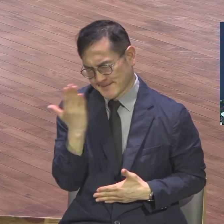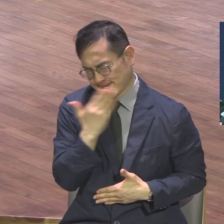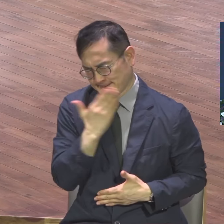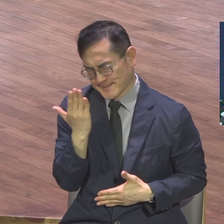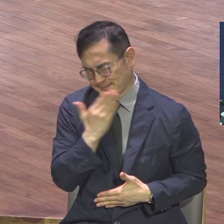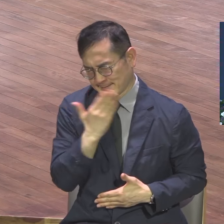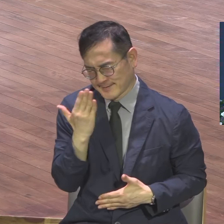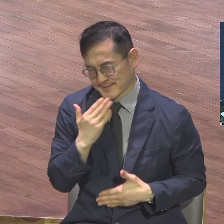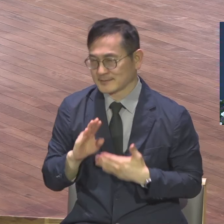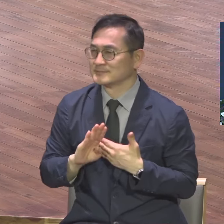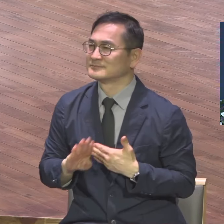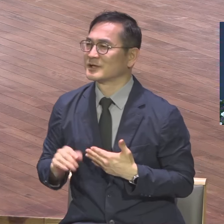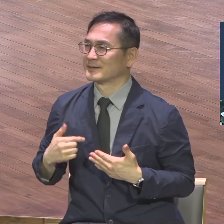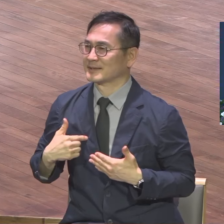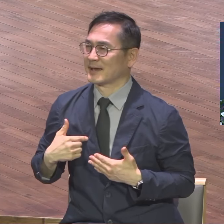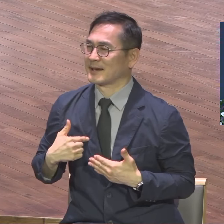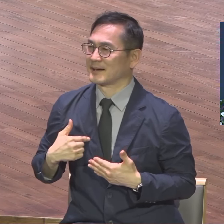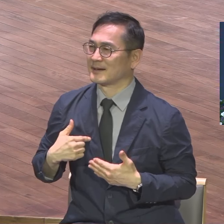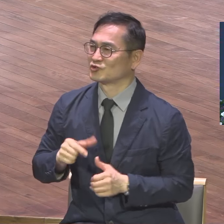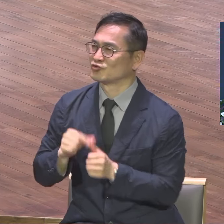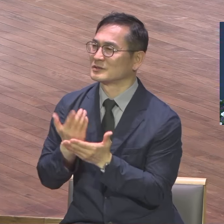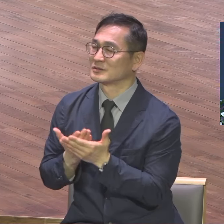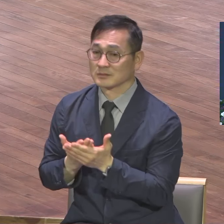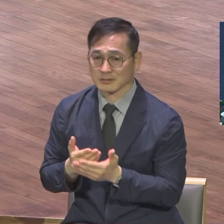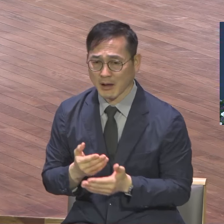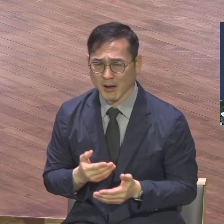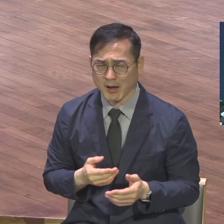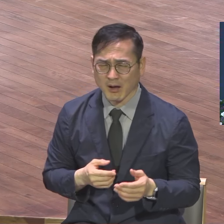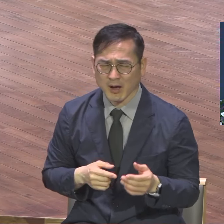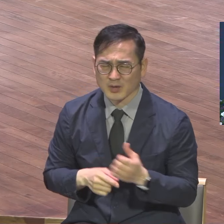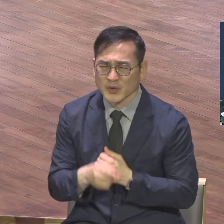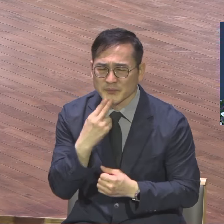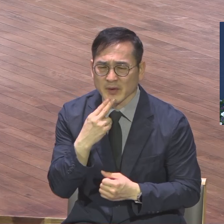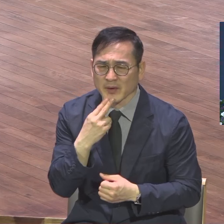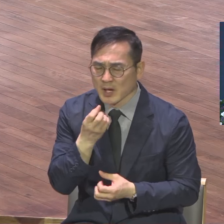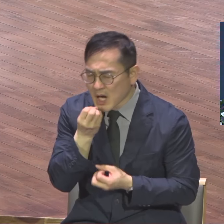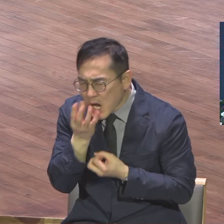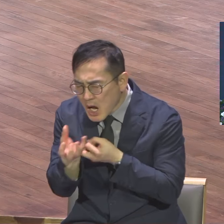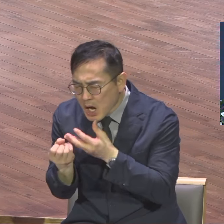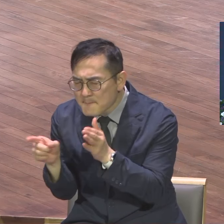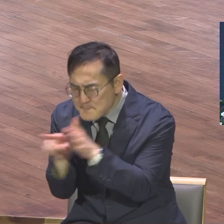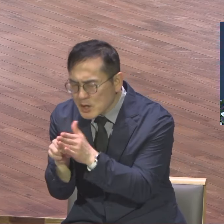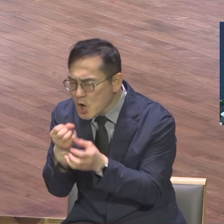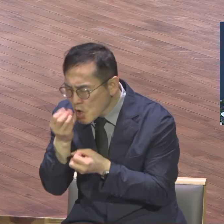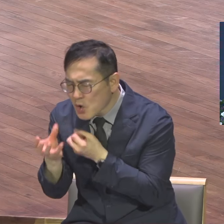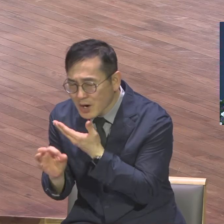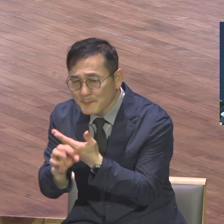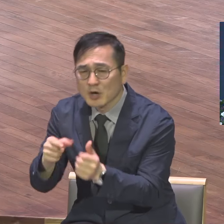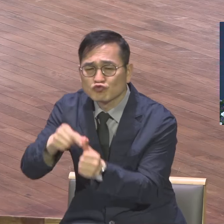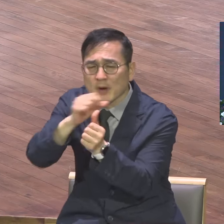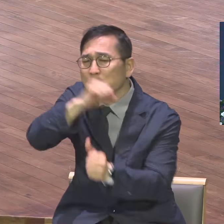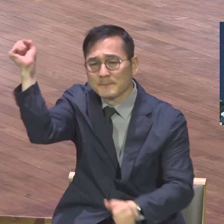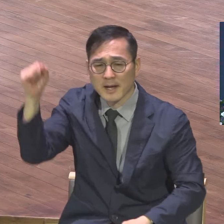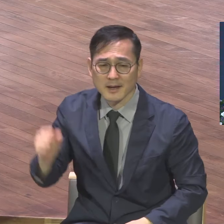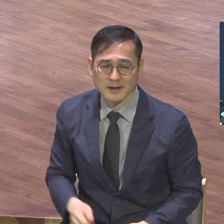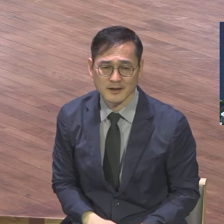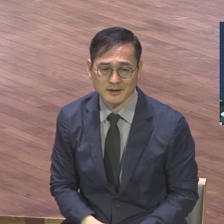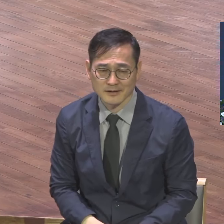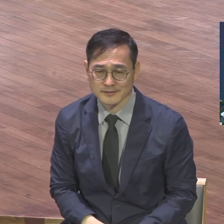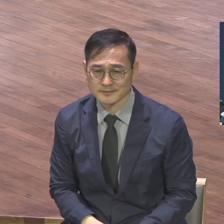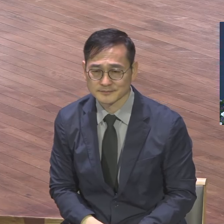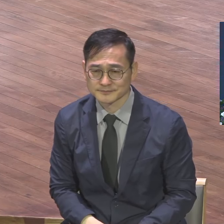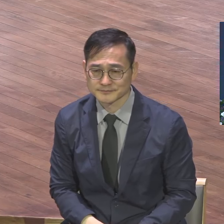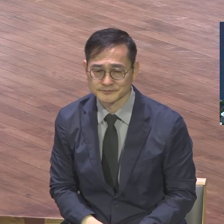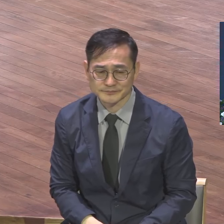재배해서 필요 없어요. 인간도 그런 건 아무 필요 없어요. 그냥 믿기만 하면 구원 얻으리라.